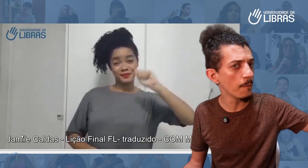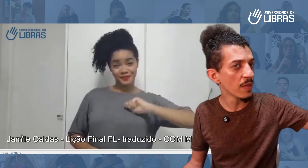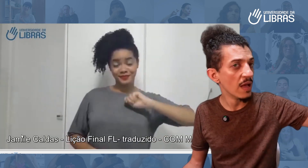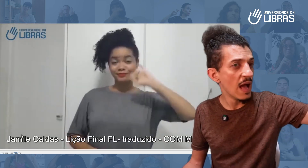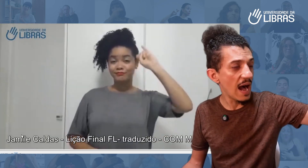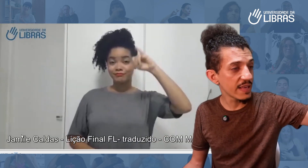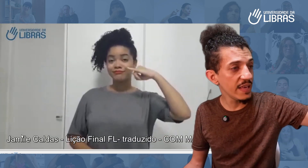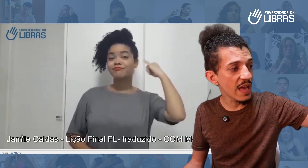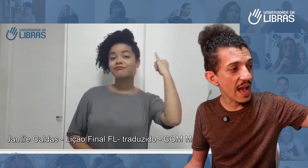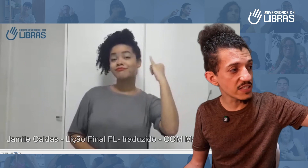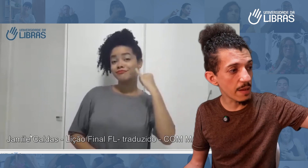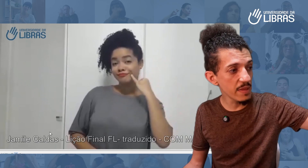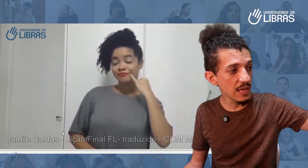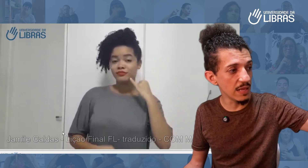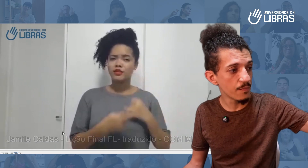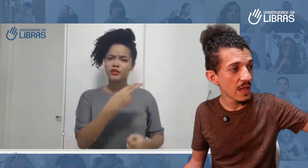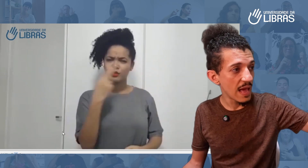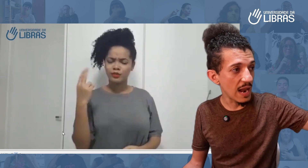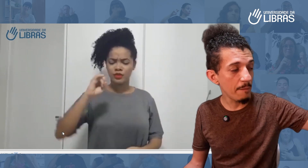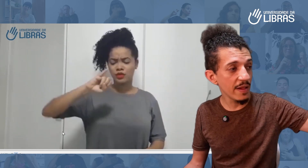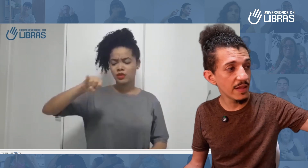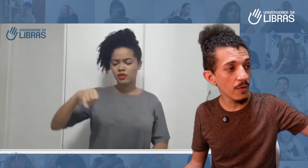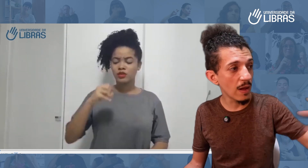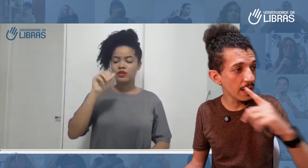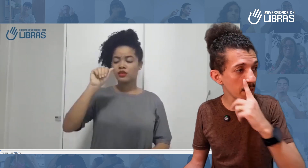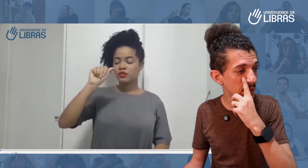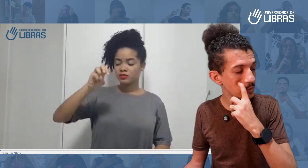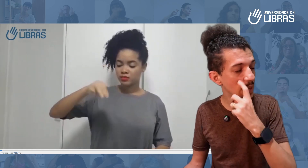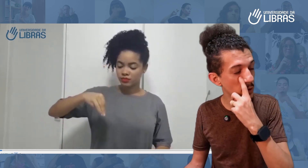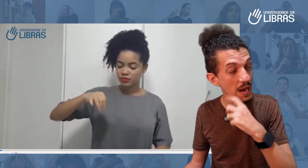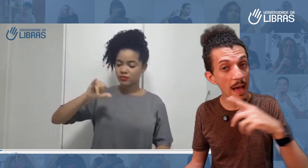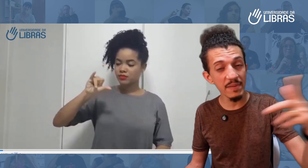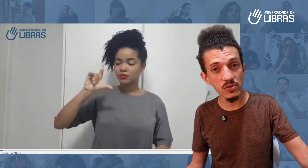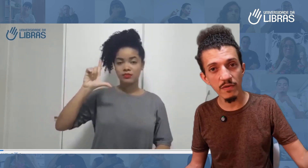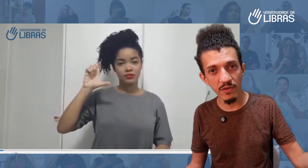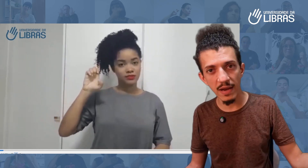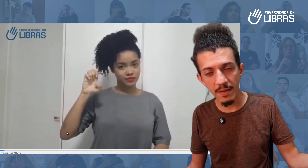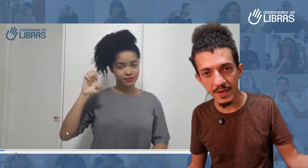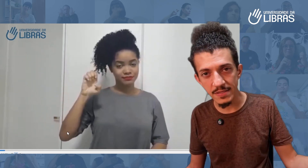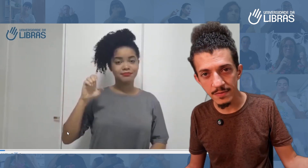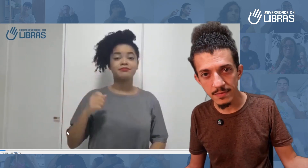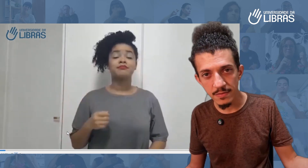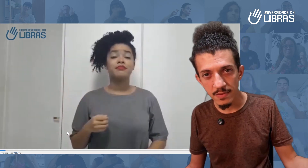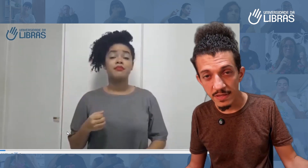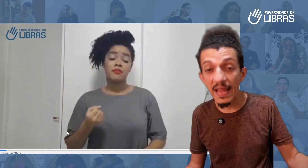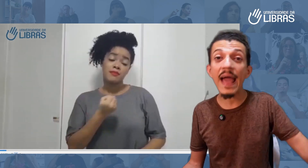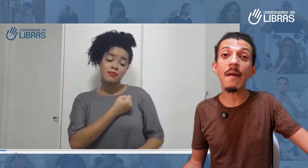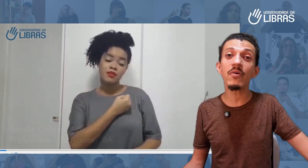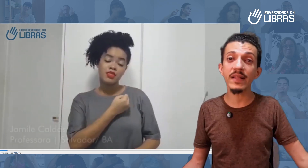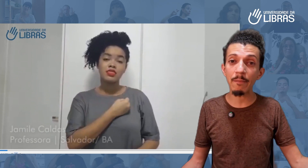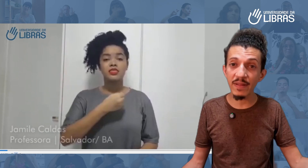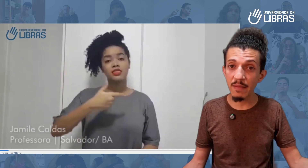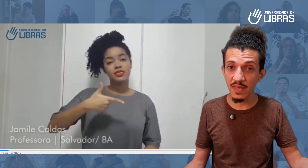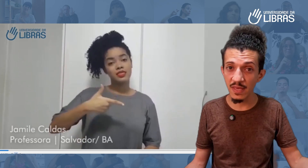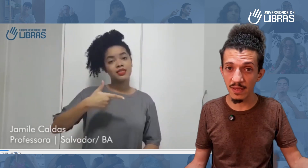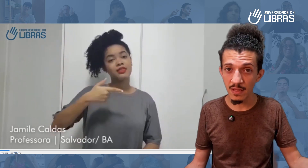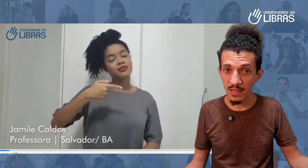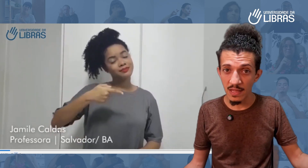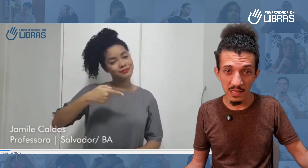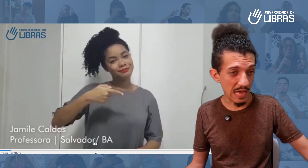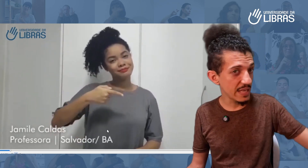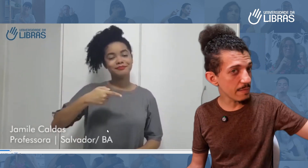tal. Aqui é a Jamile, ela aprendeu a Libras, melhor, ela absorveu a Libras na época da